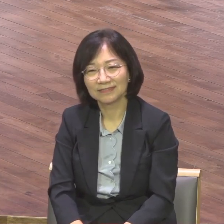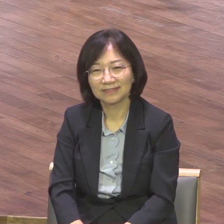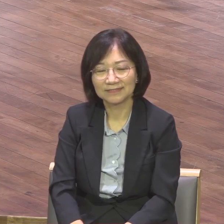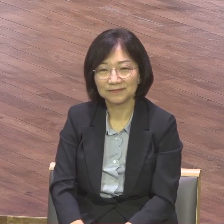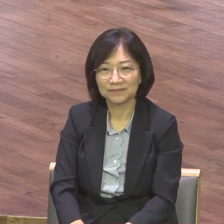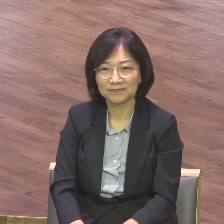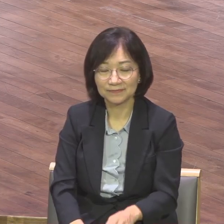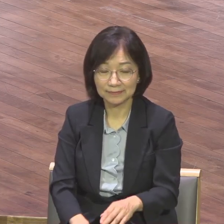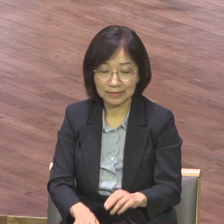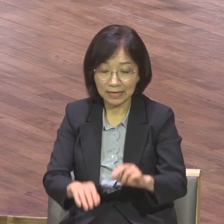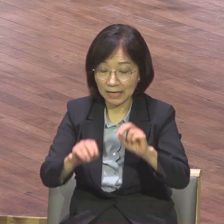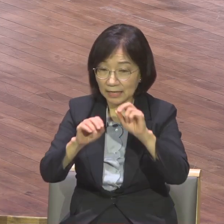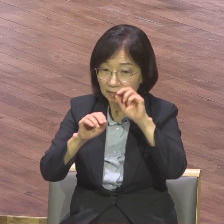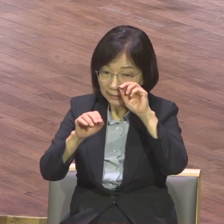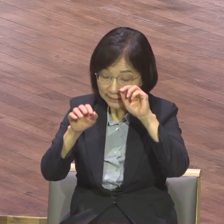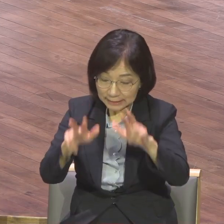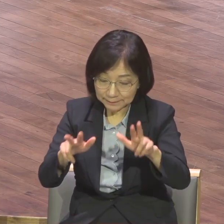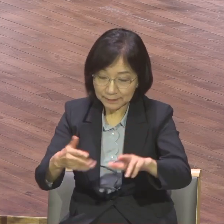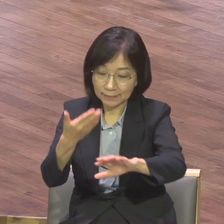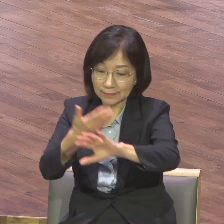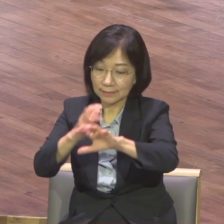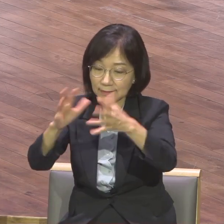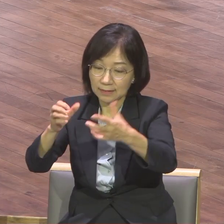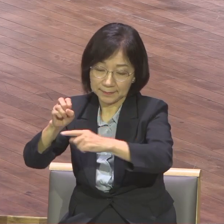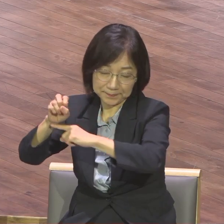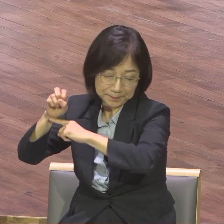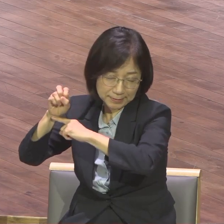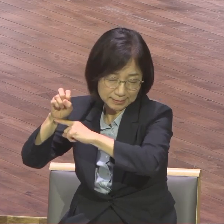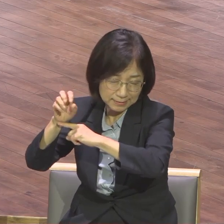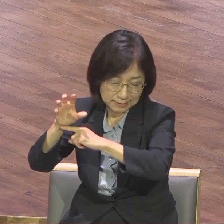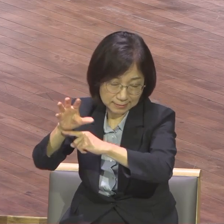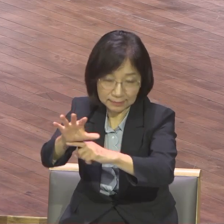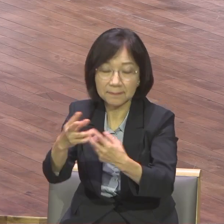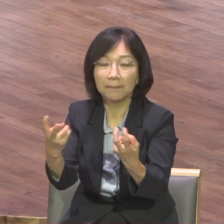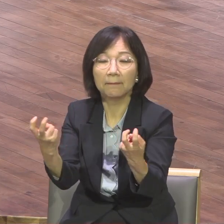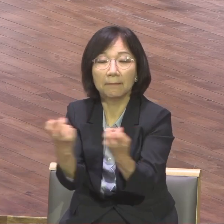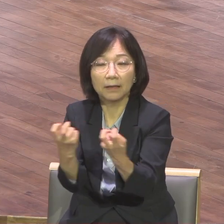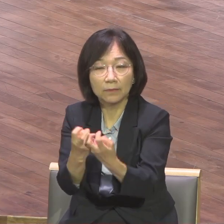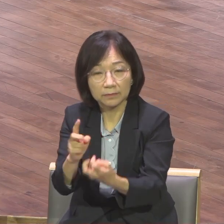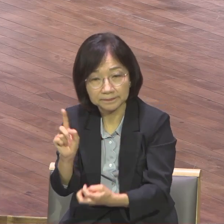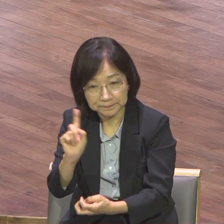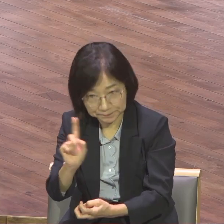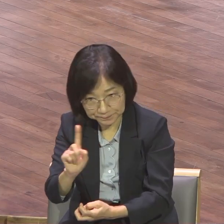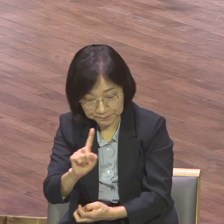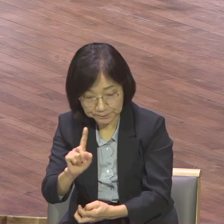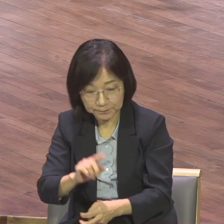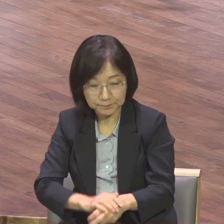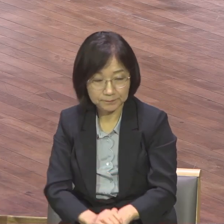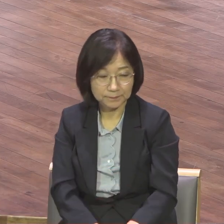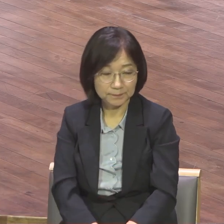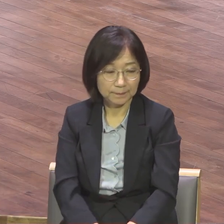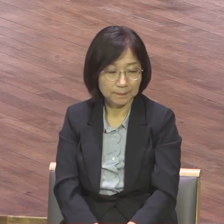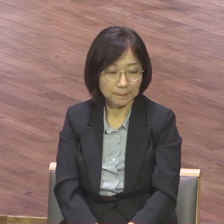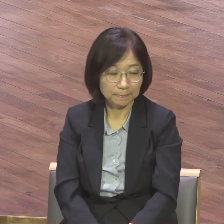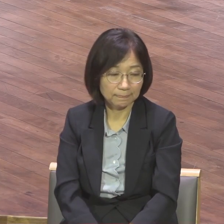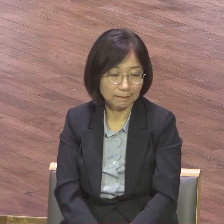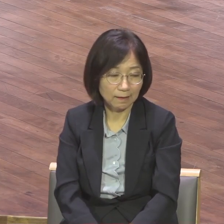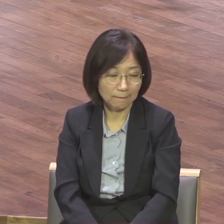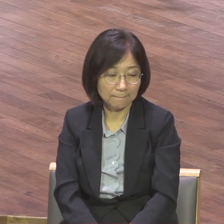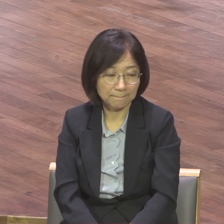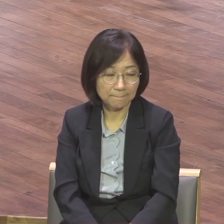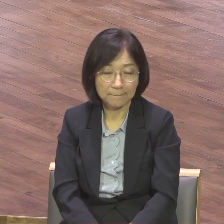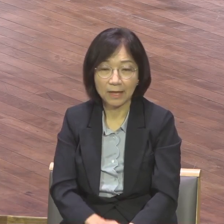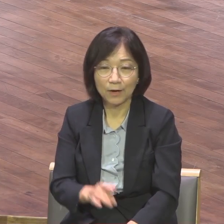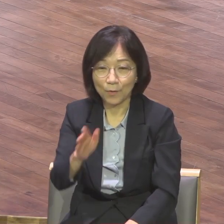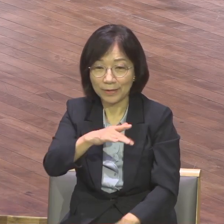어떻게 이방의 이 빛으로 설 수 있는지를 잘 보여줍니다. 237 선교 원년을 맞이해서